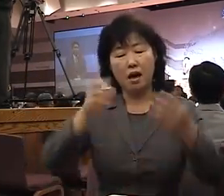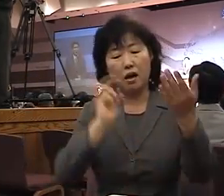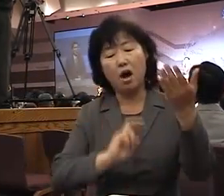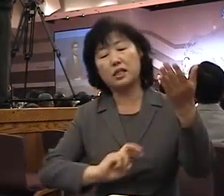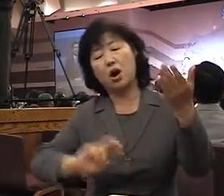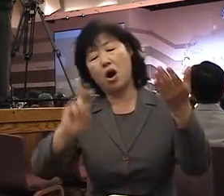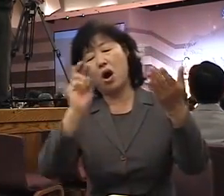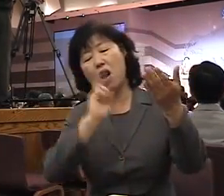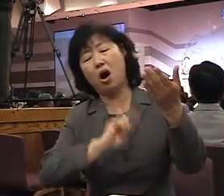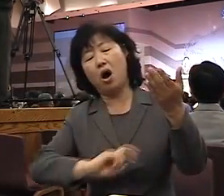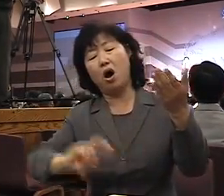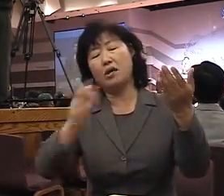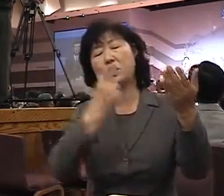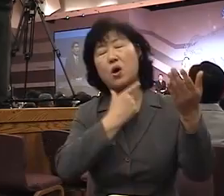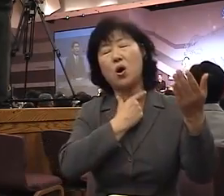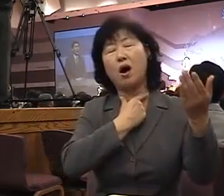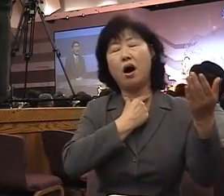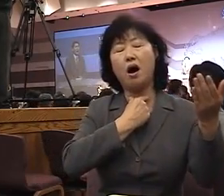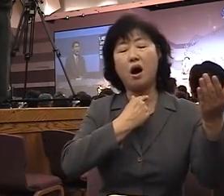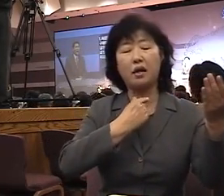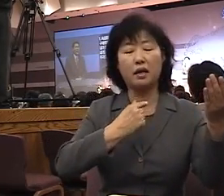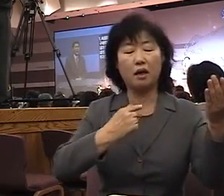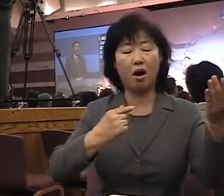구세주, 내가